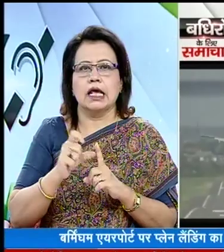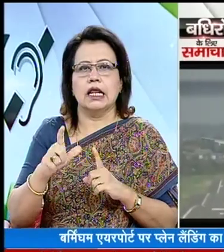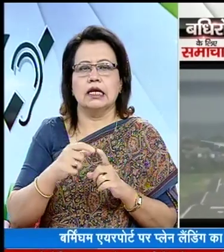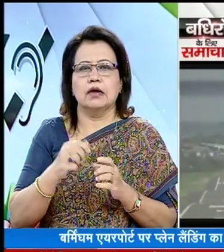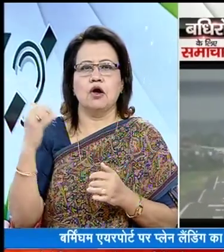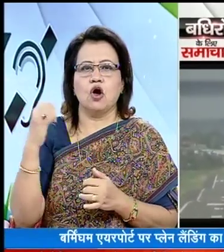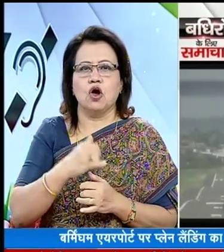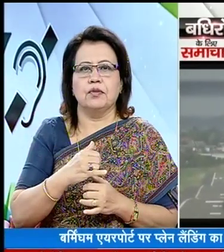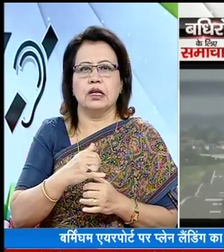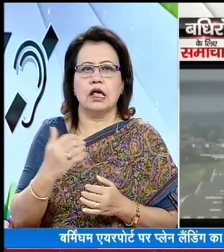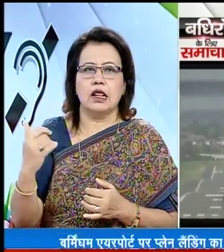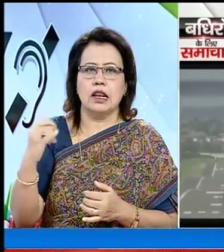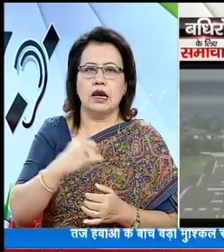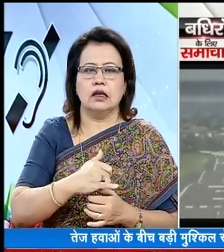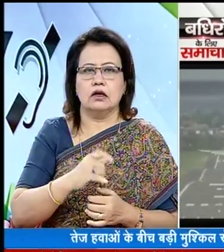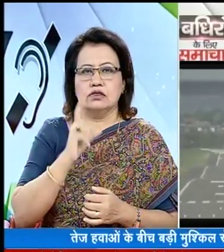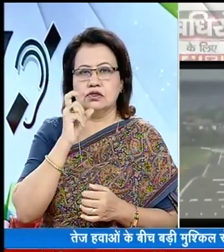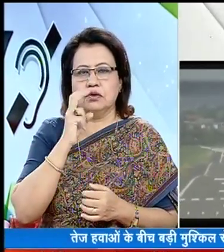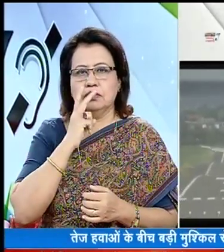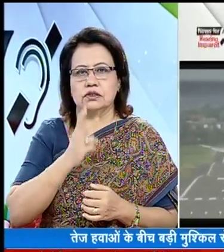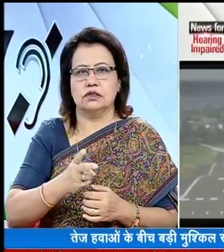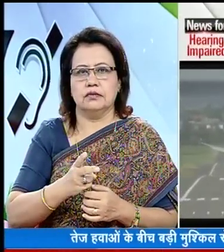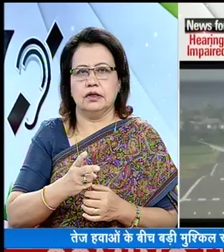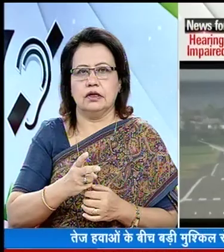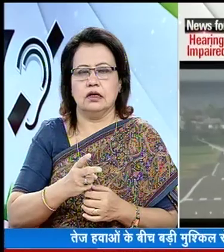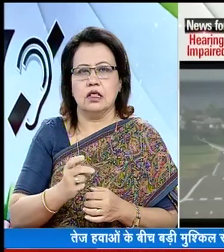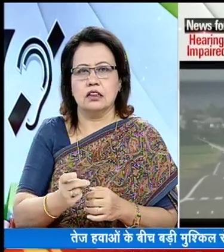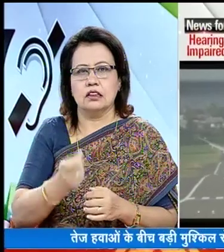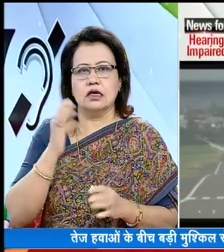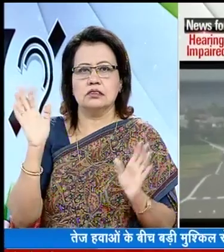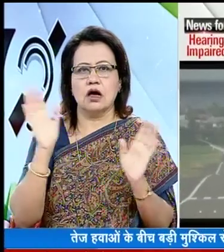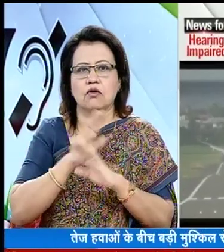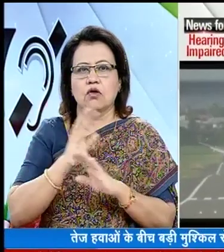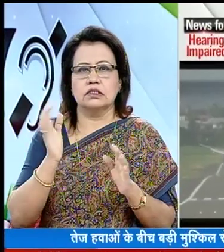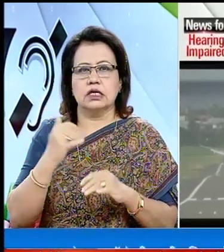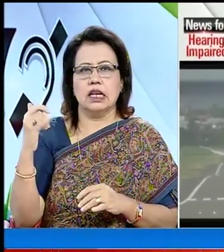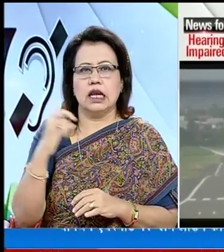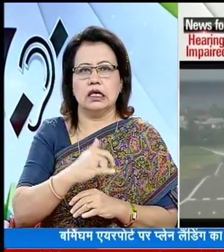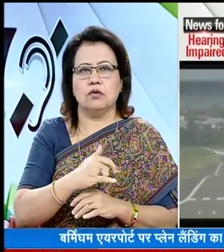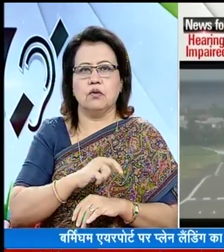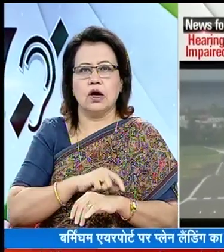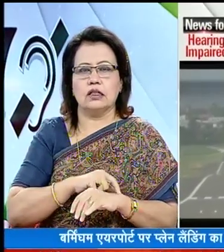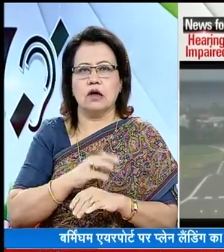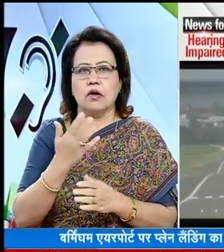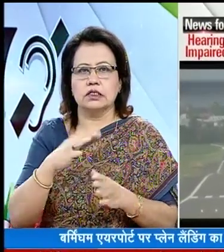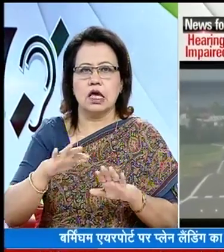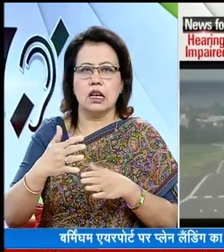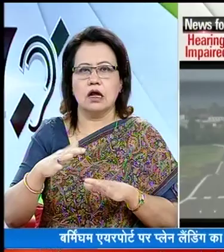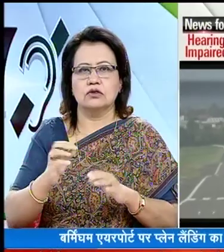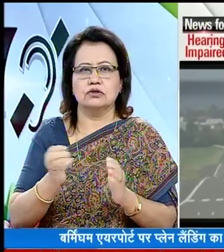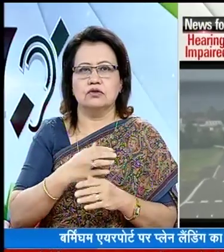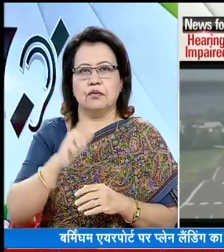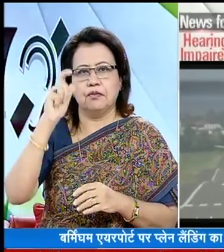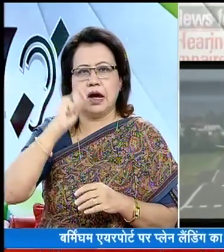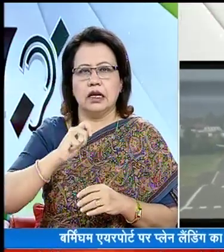इंग्लैंड के बर्मिंघम एयरपोर्ट पर एक प्लेन की लैंडिंग का खौफनाक वीडियो सामने आया। तेज हवाओं की वजह से लैंडिंग के वक्त प्लेन हवा में हिलने लग गया।